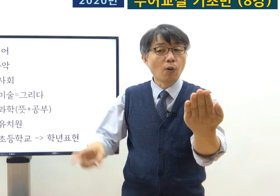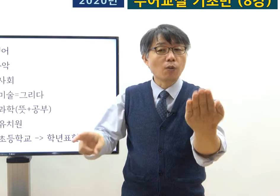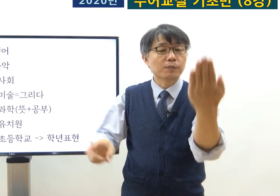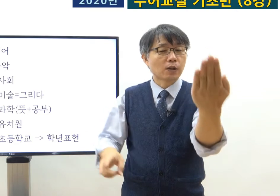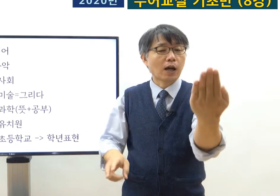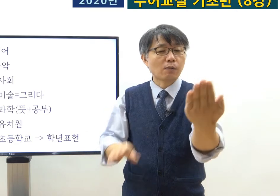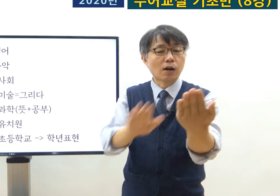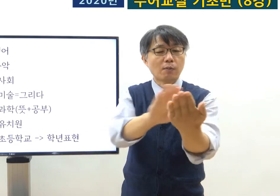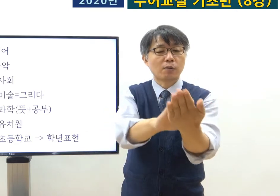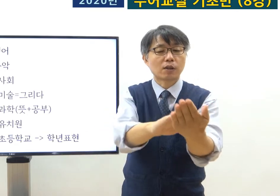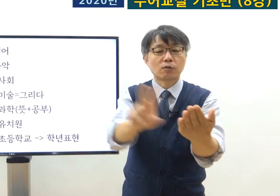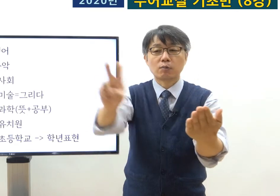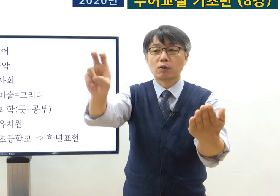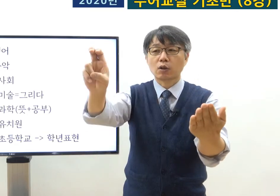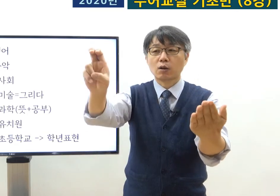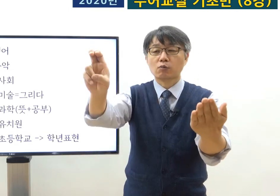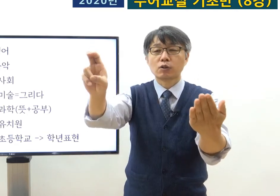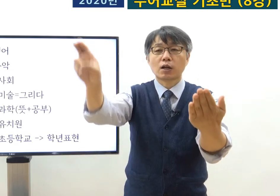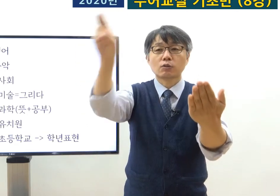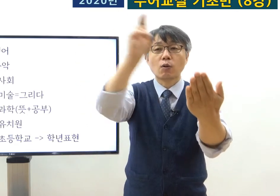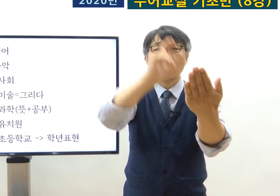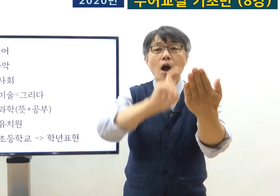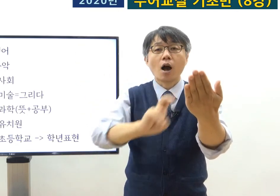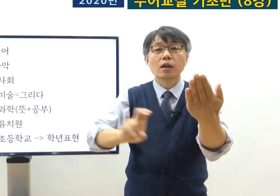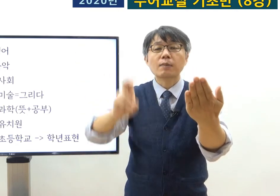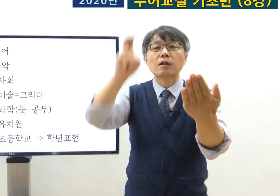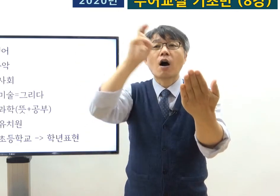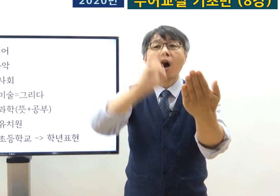보고, 악보가 이렇게 구부려가지고 입에서